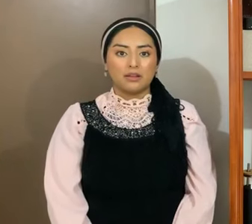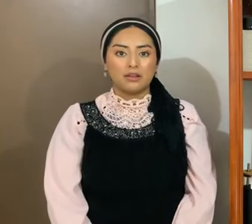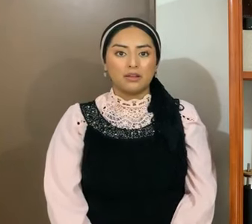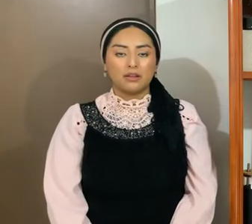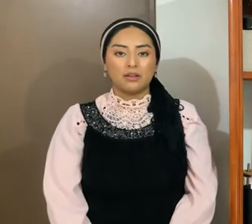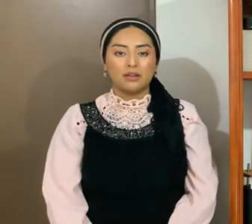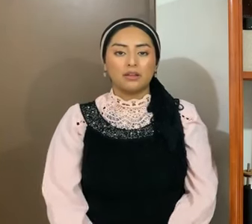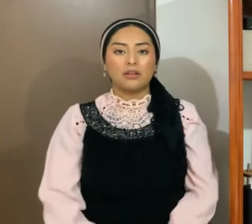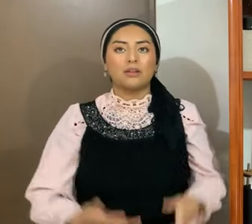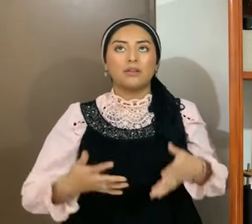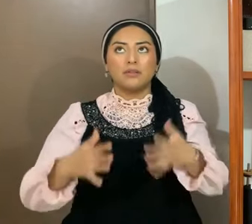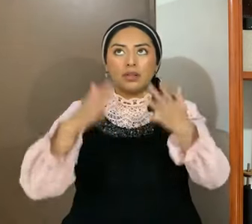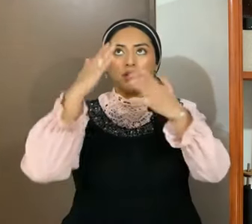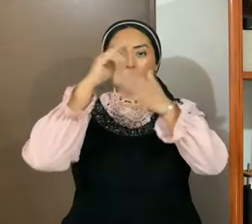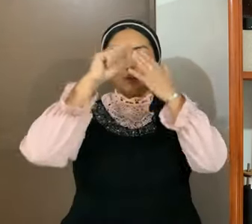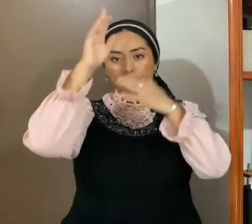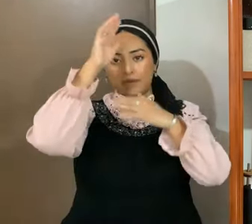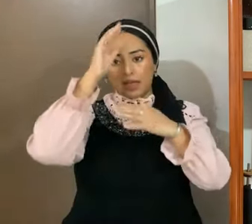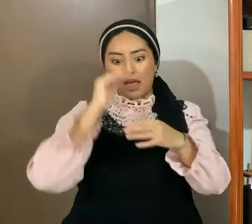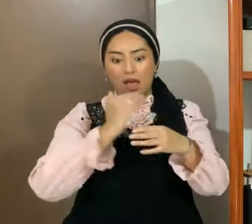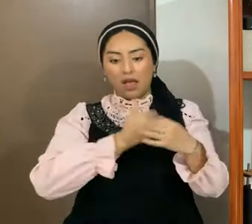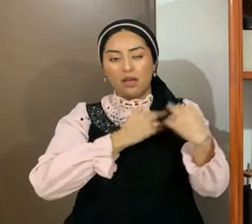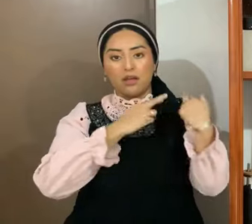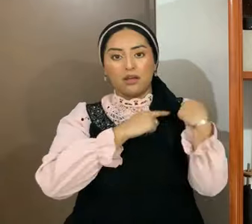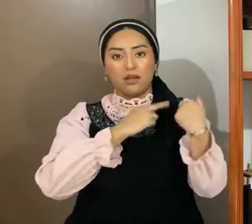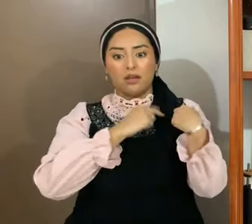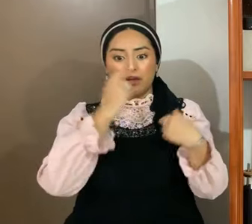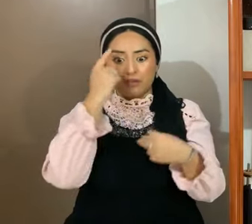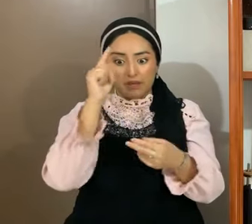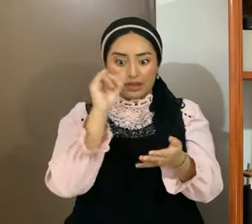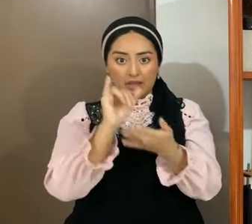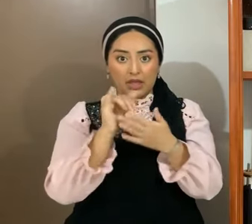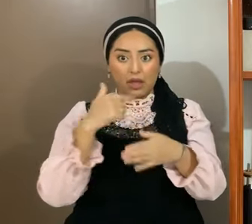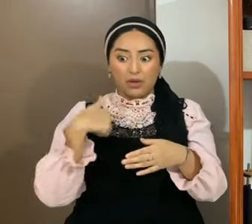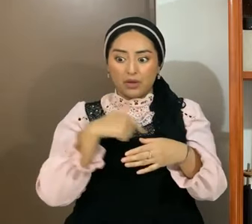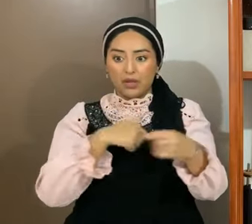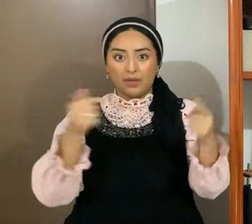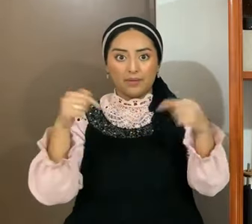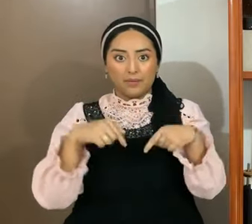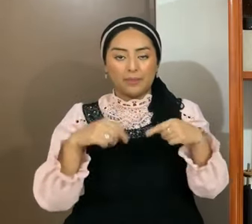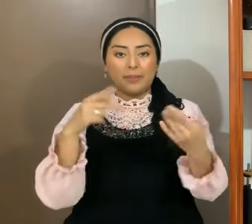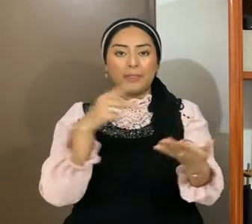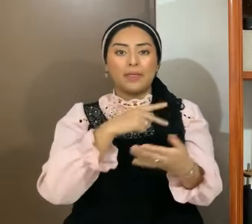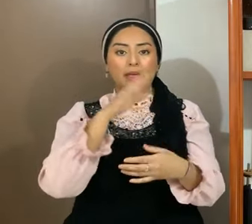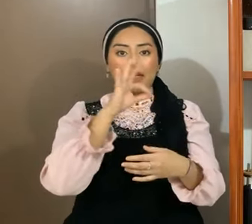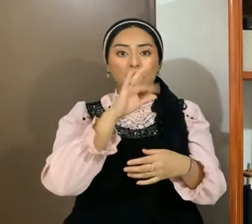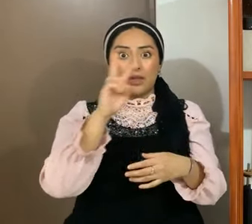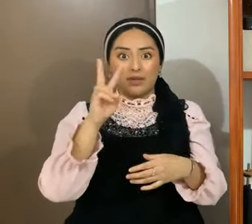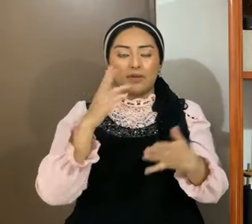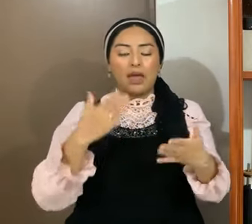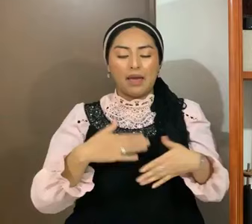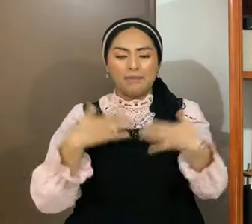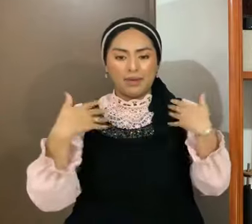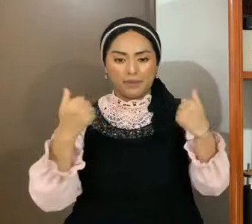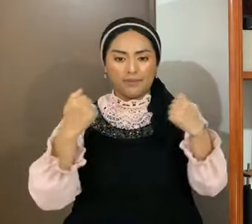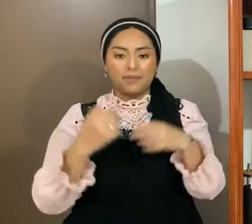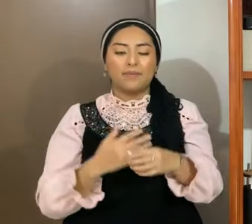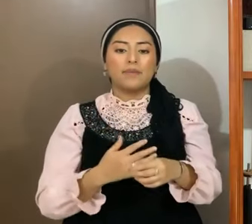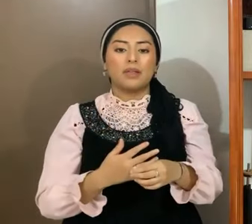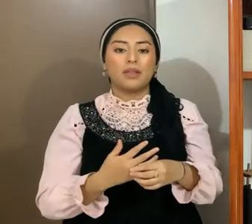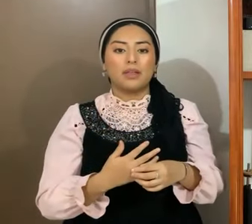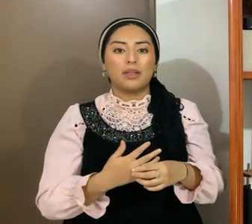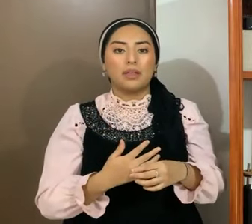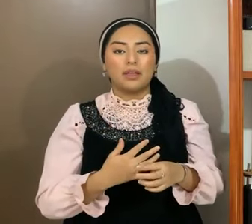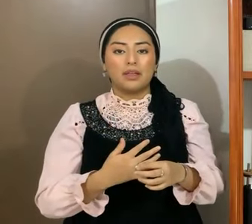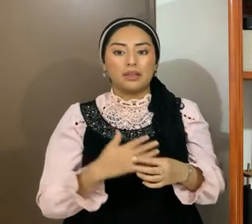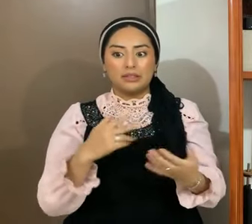Vamos a darle cabod al Eterno, porque ese es nuestro deber, porque para eso nos ha llamado. Salmo 92. Con gozo y con fuerza. Es